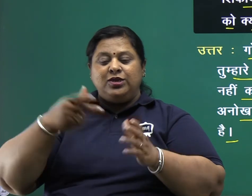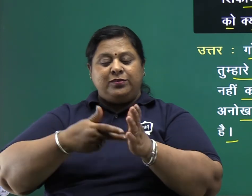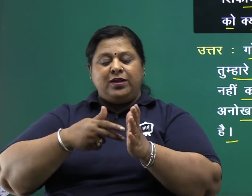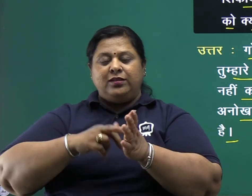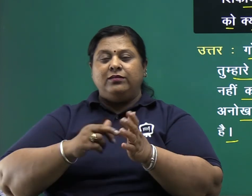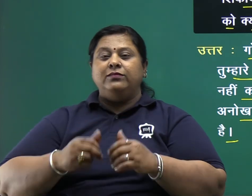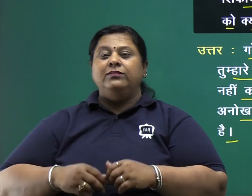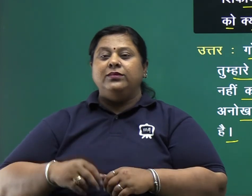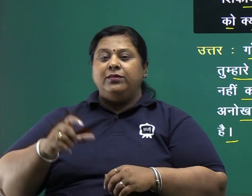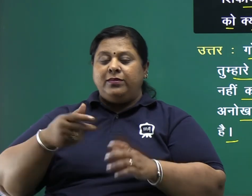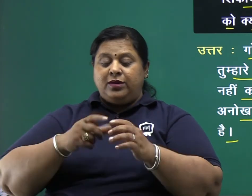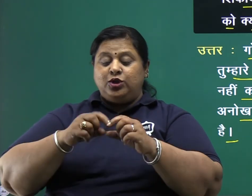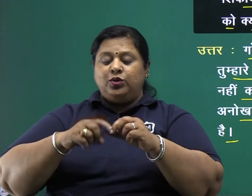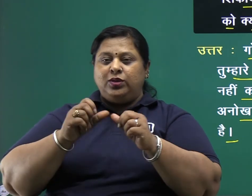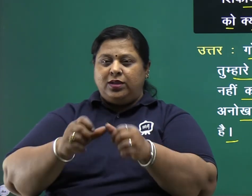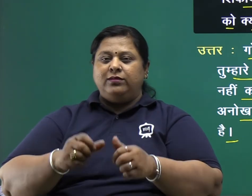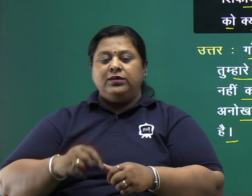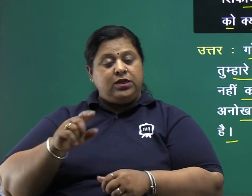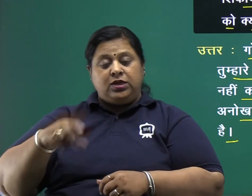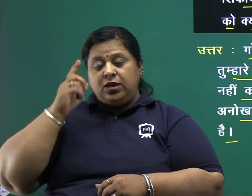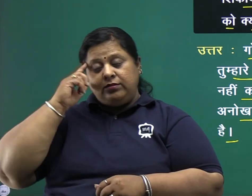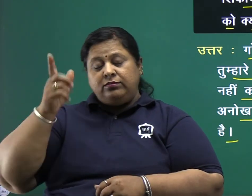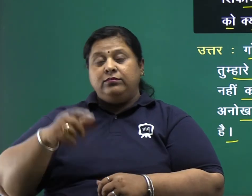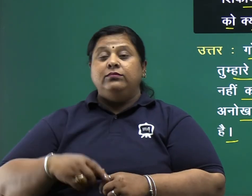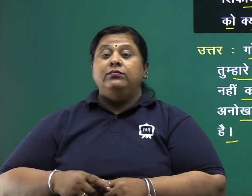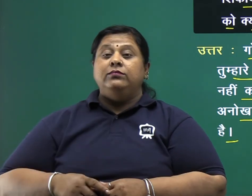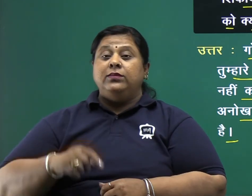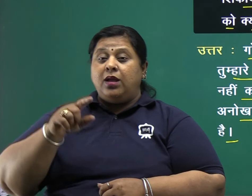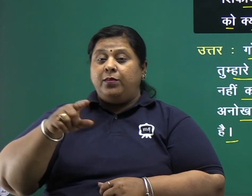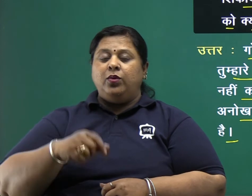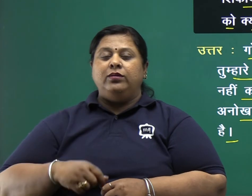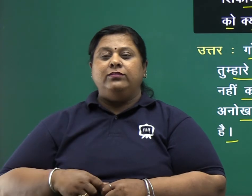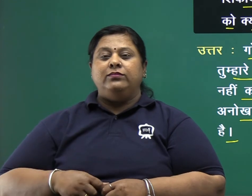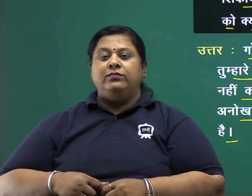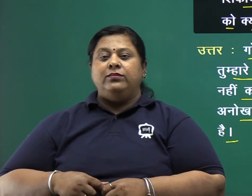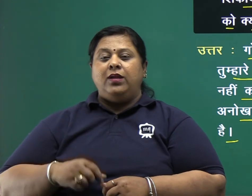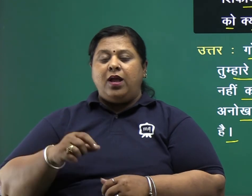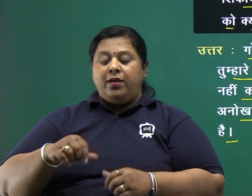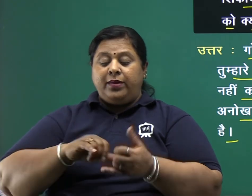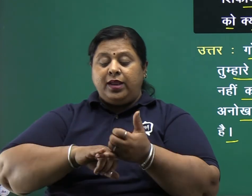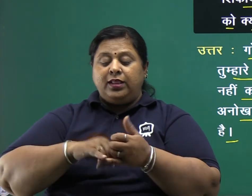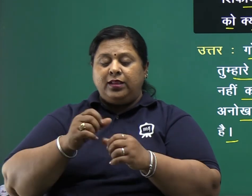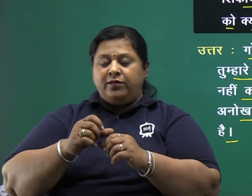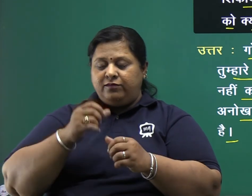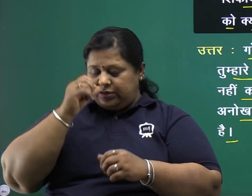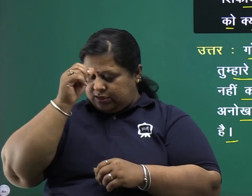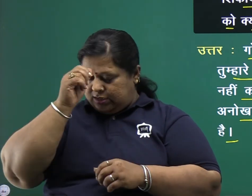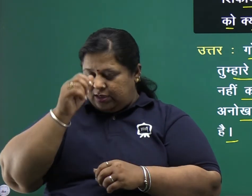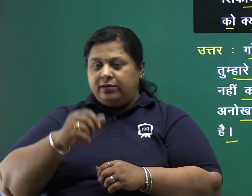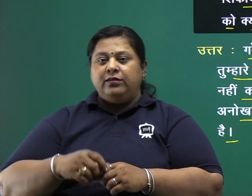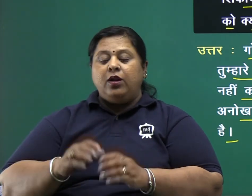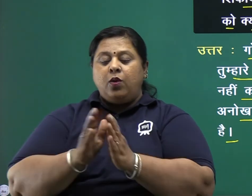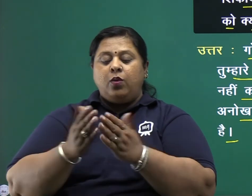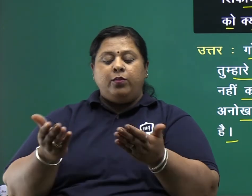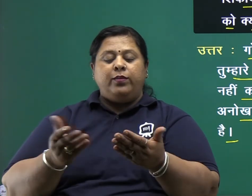शब्दार्थ, प्रश्नोत्तर यहाँ जाने। आप लोग अपनी हिंदी विषय की